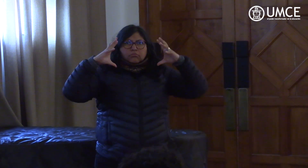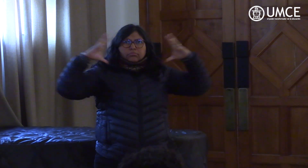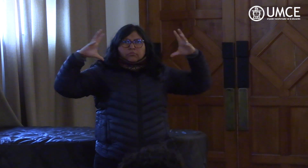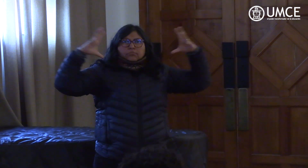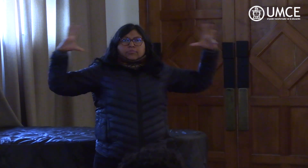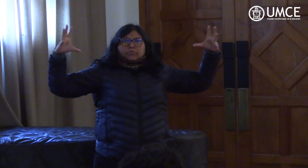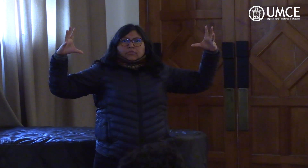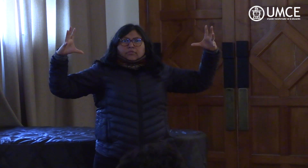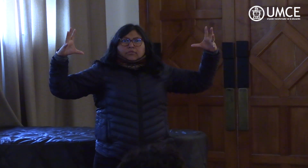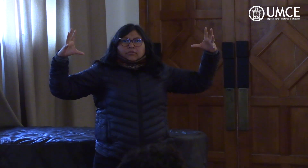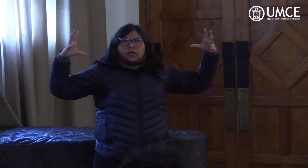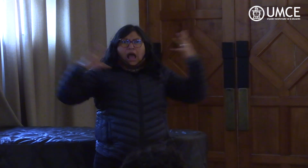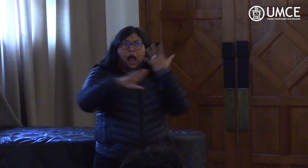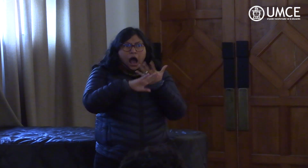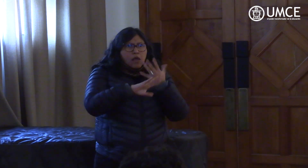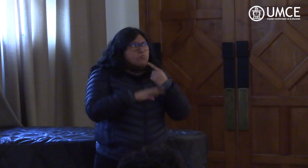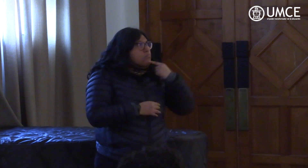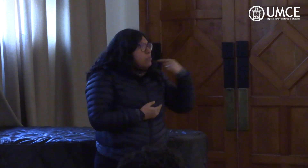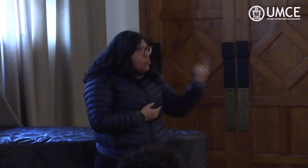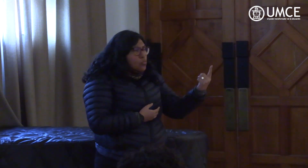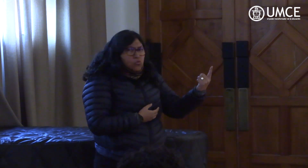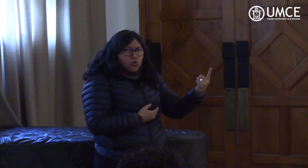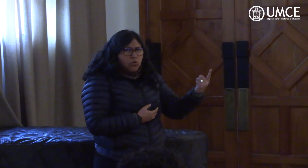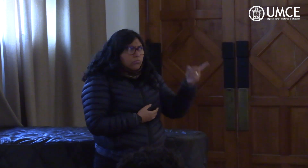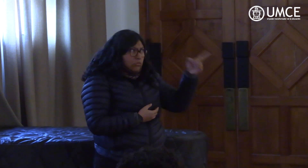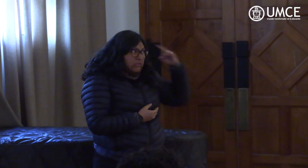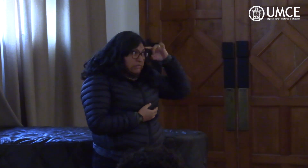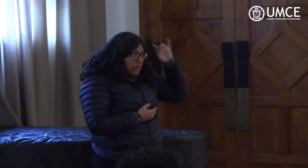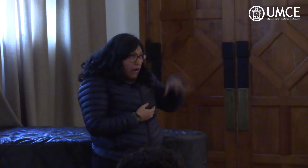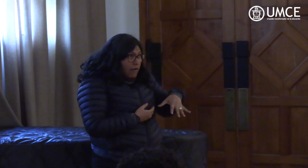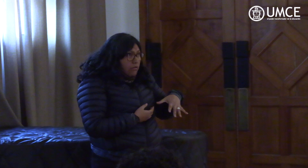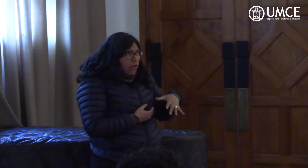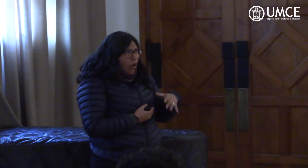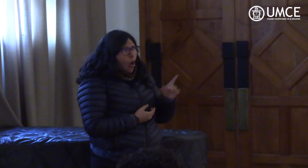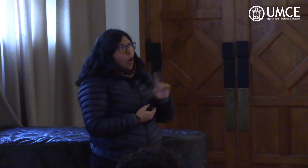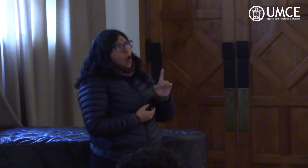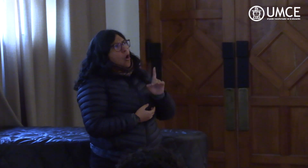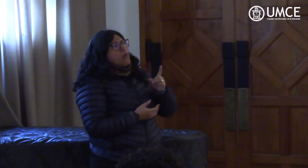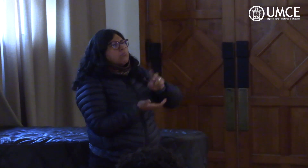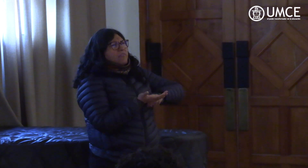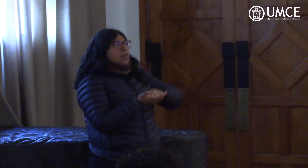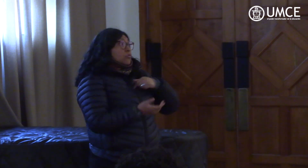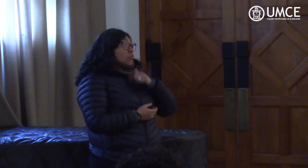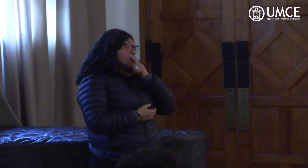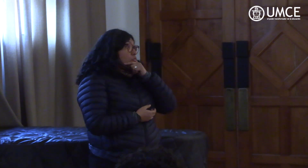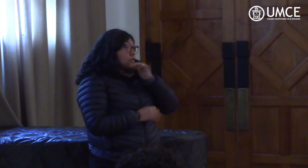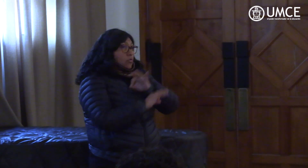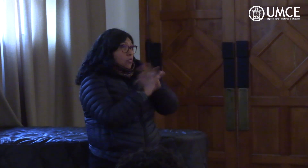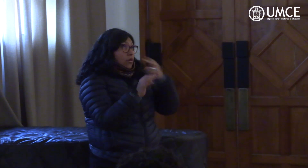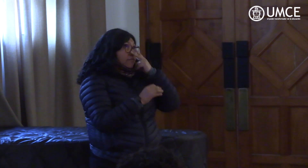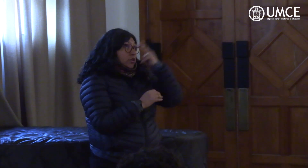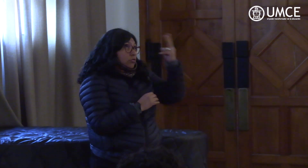distantes, de otros tamaños incluso, mucho más grandes que el Sol. Entonces,